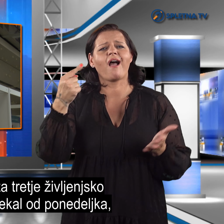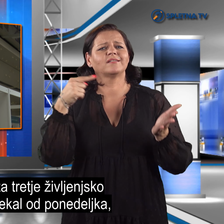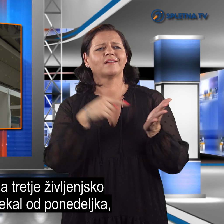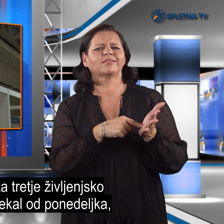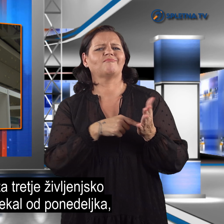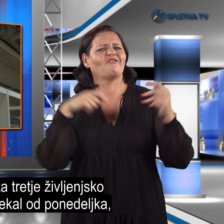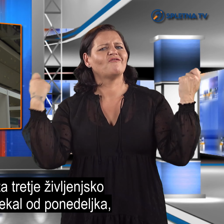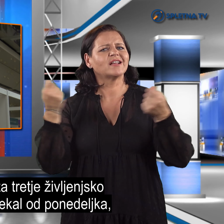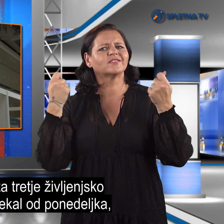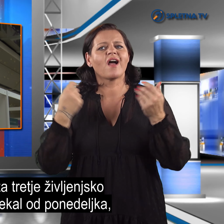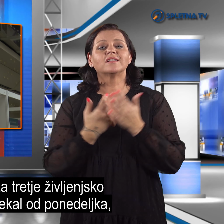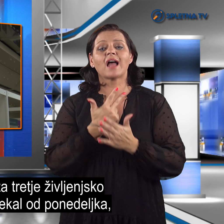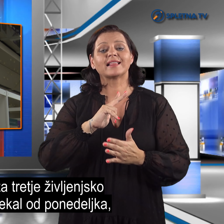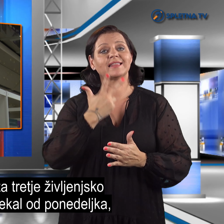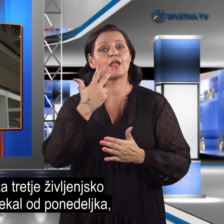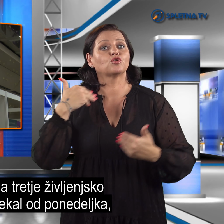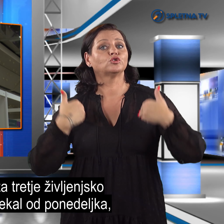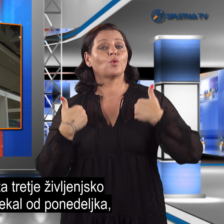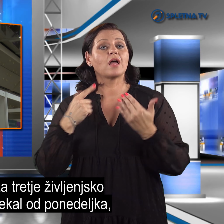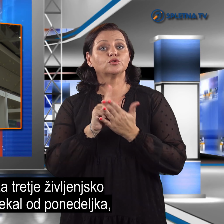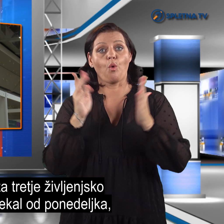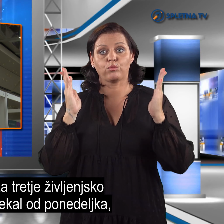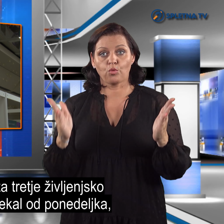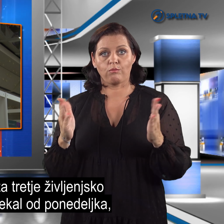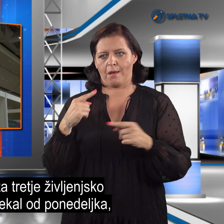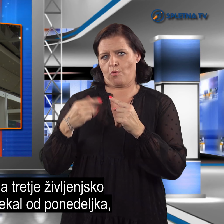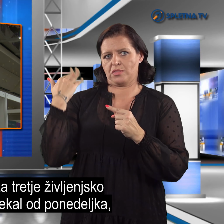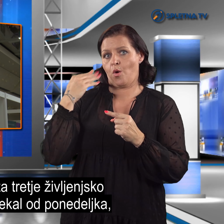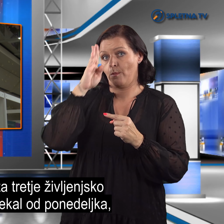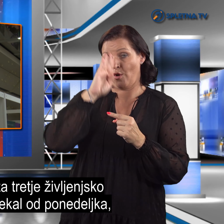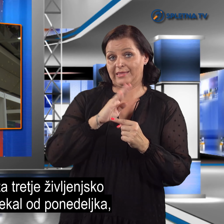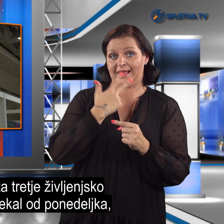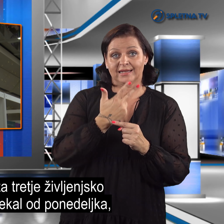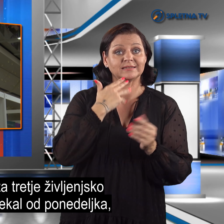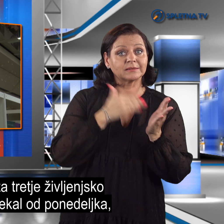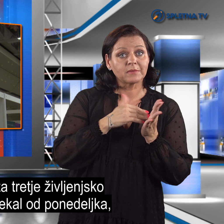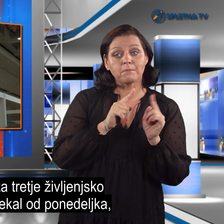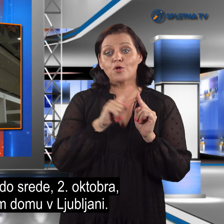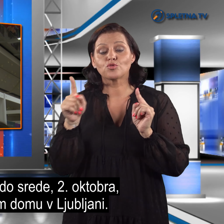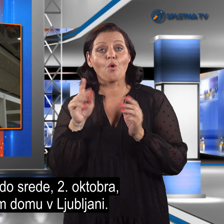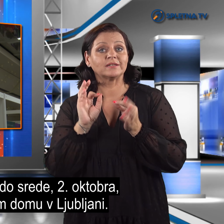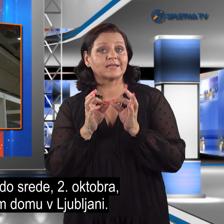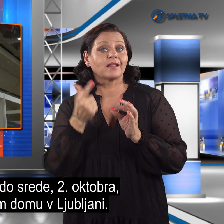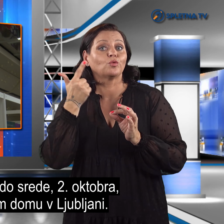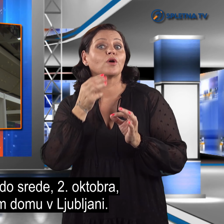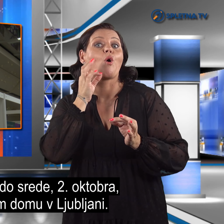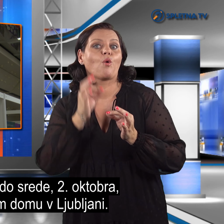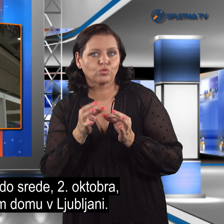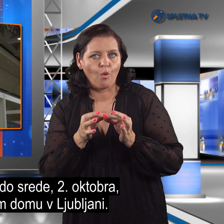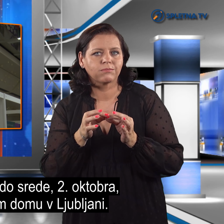23. festival za tretje življenjsko obdobje je potekal od ponedeljka 30. septembra do srede 2. oktobra